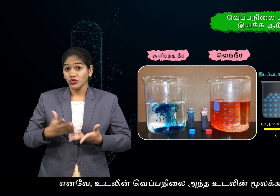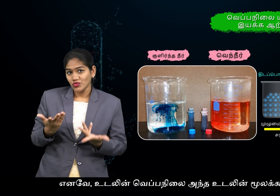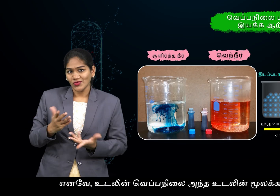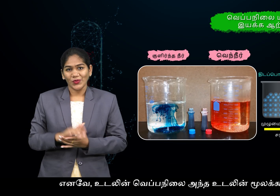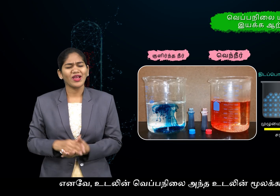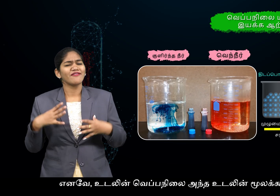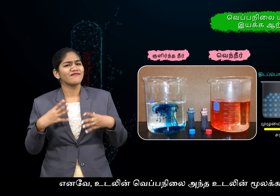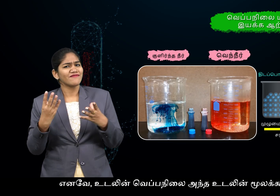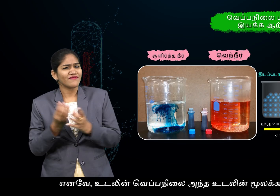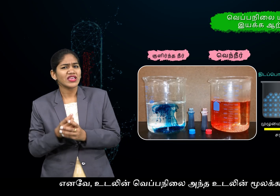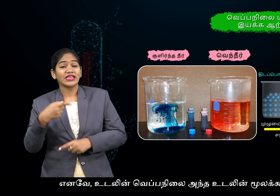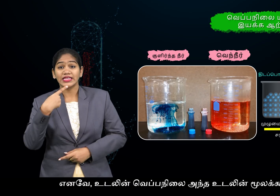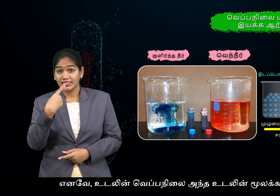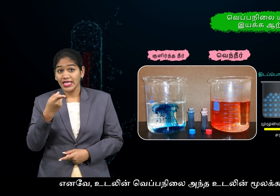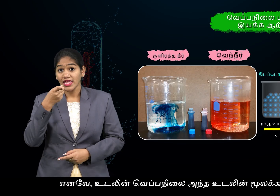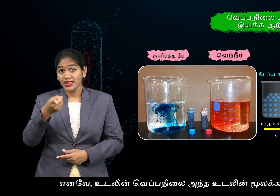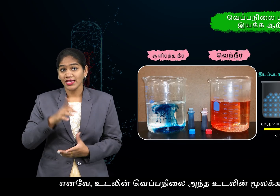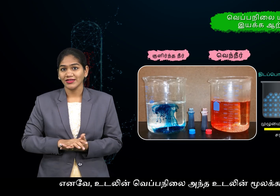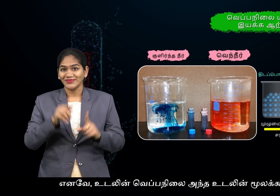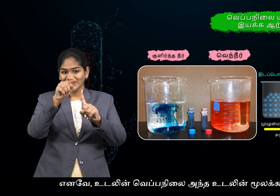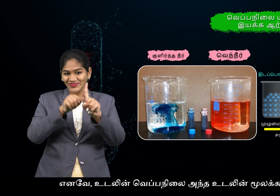எனவே உடலின் வெப்பநிலை அந்த உடலின் மூலக்கூறுகளின்